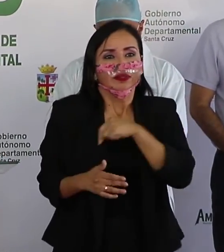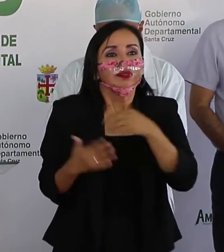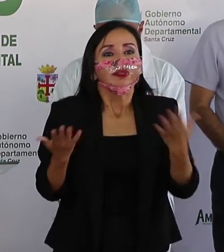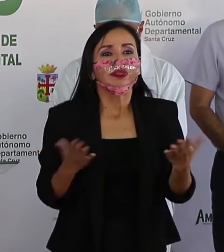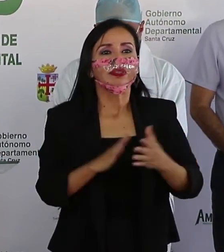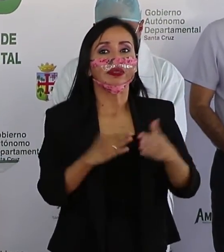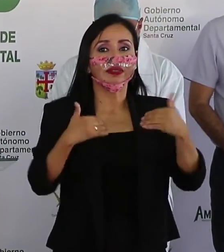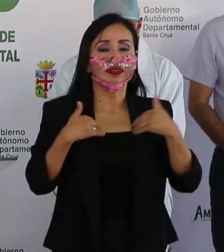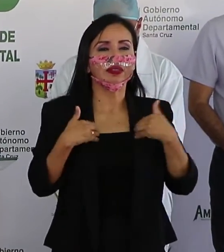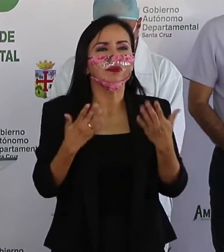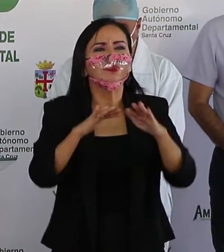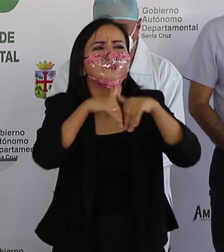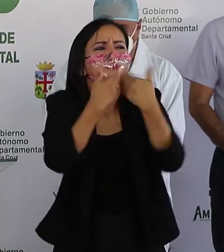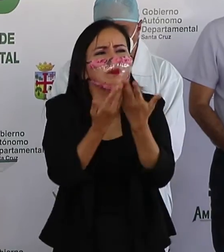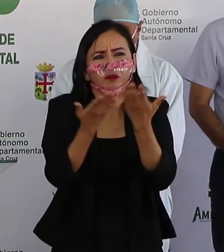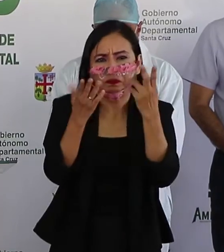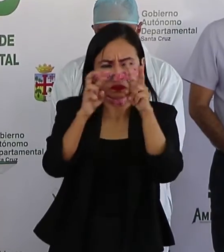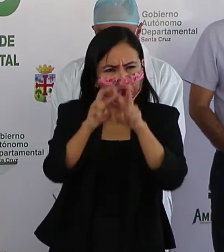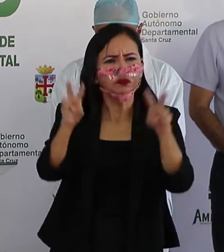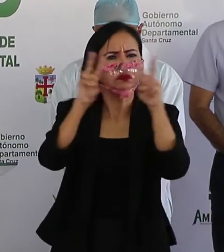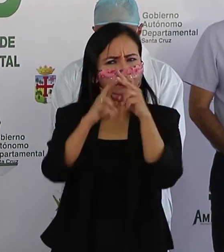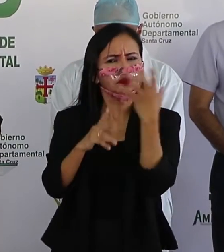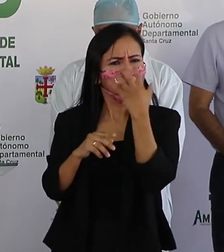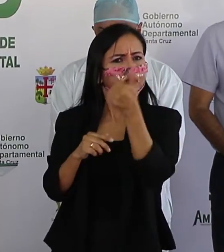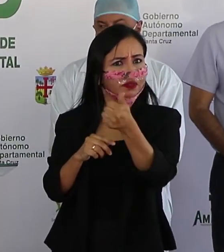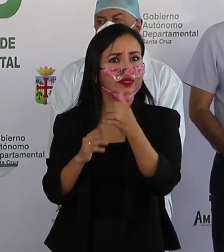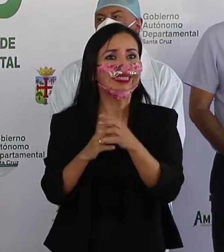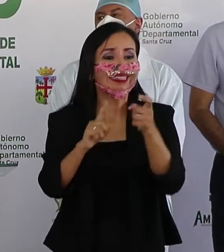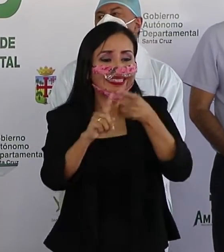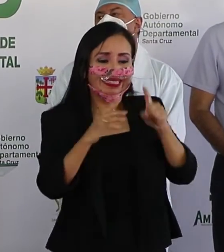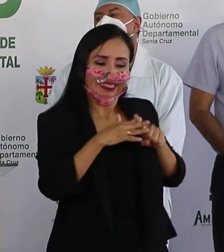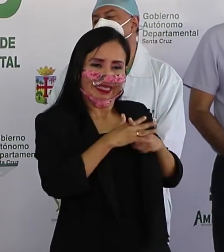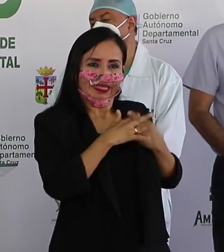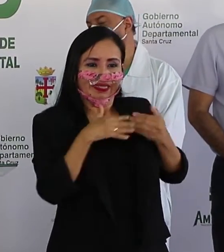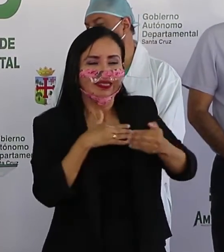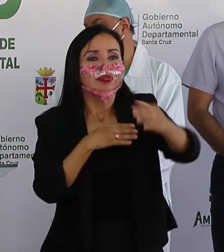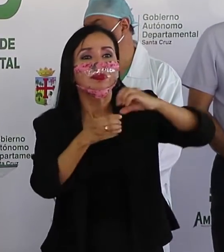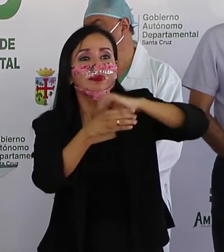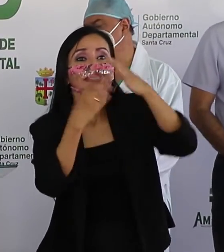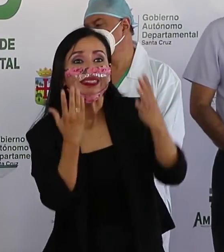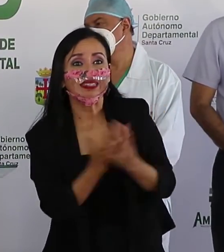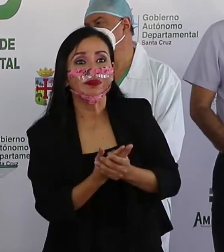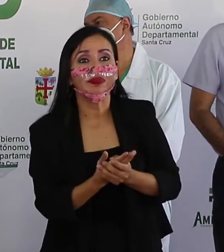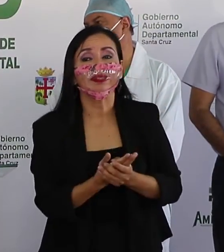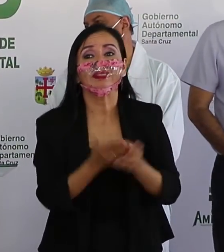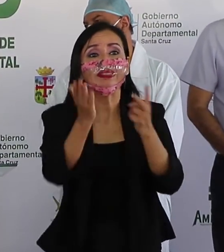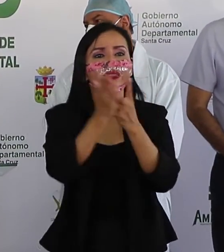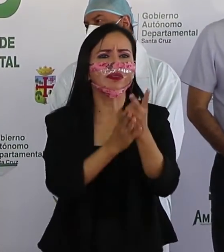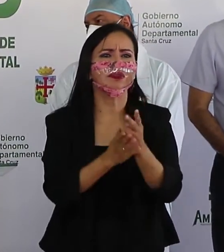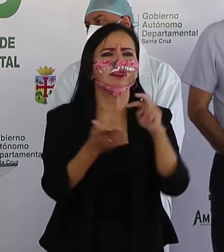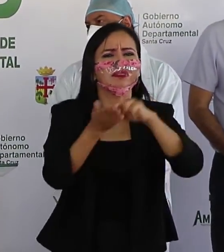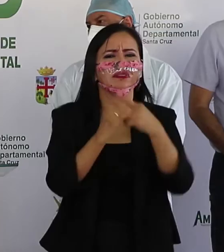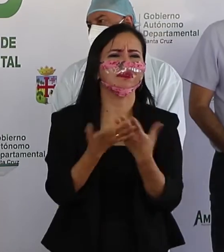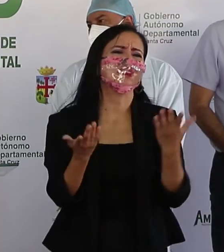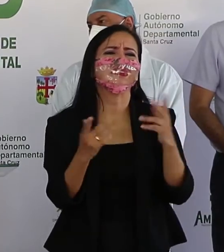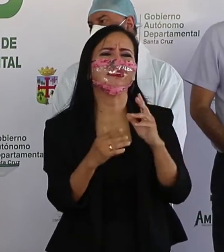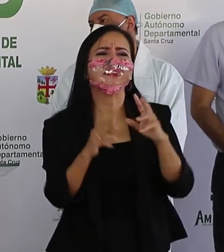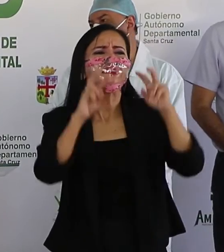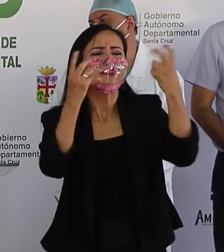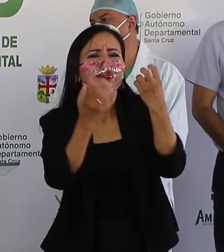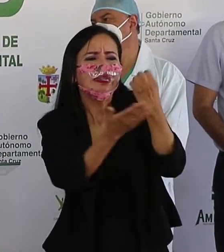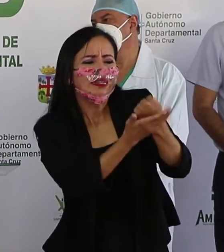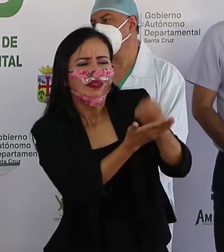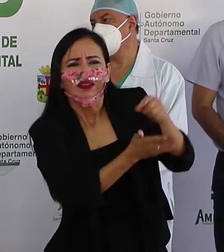tenemos una ecuación muy válida. Dijimos desde el principio de esta pandemia que es un falso debate el tema de